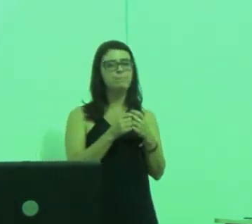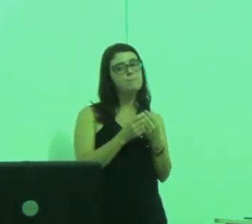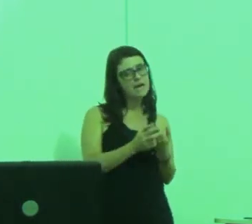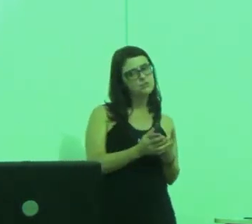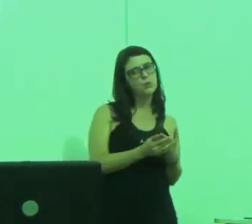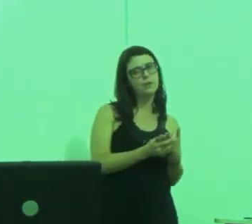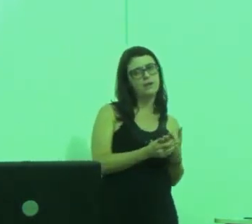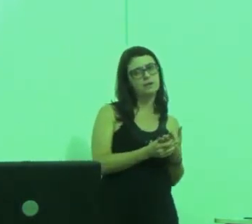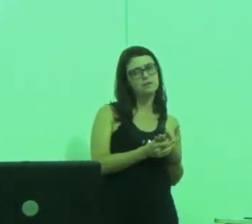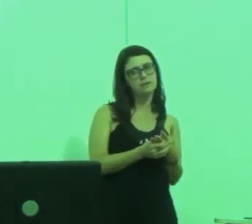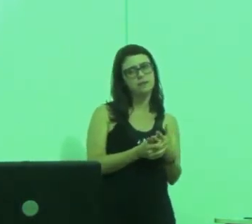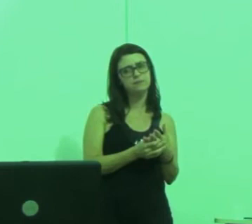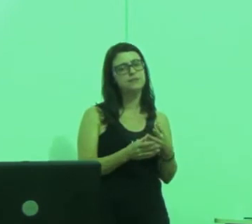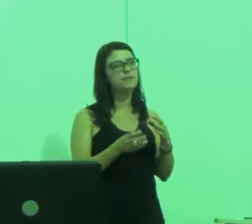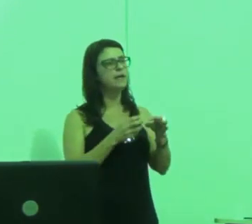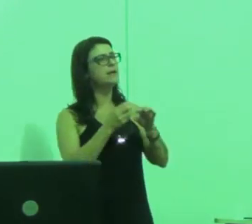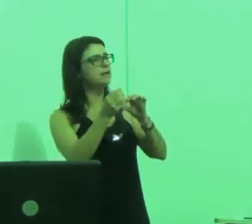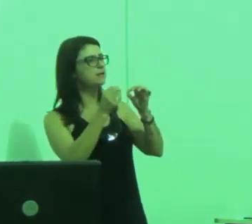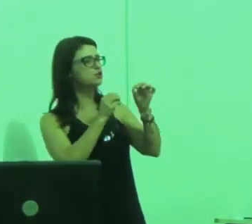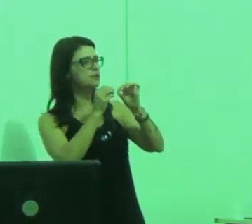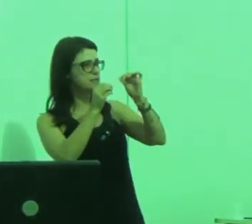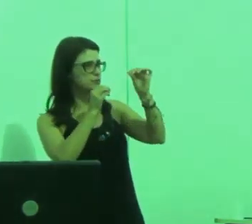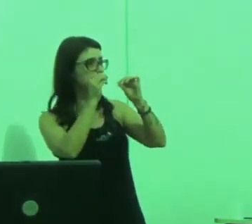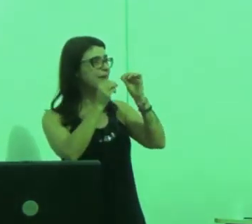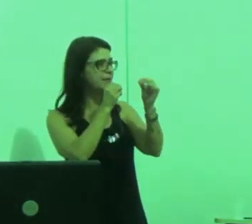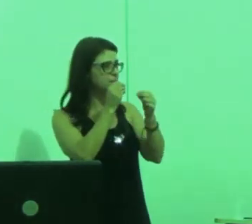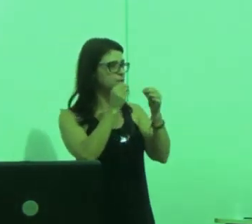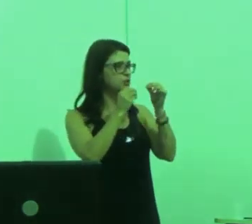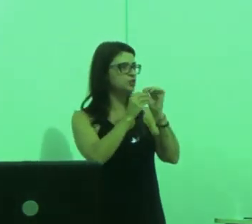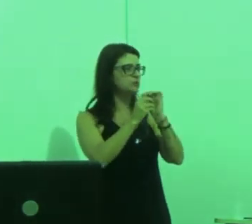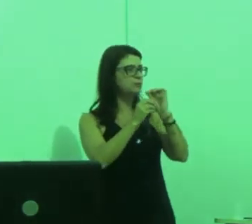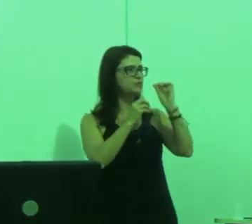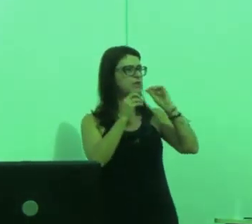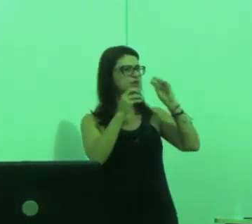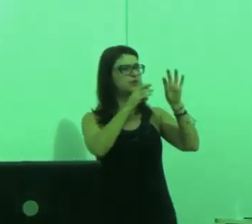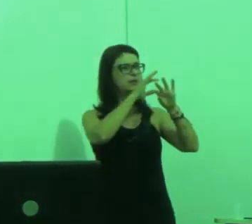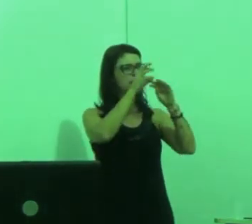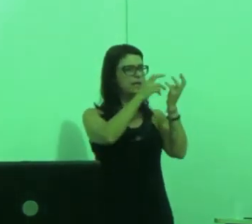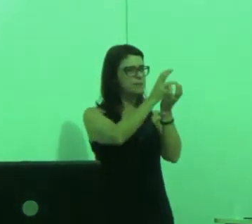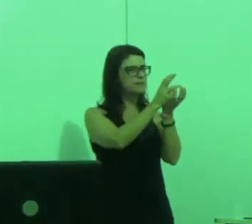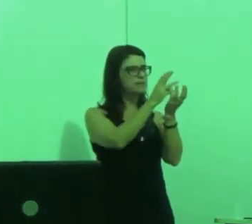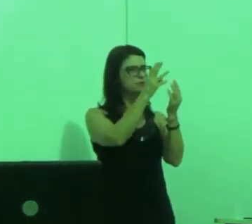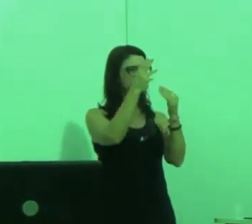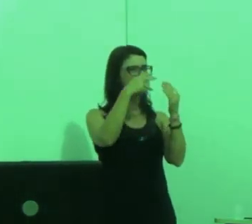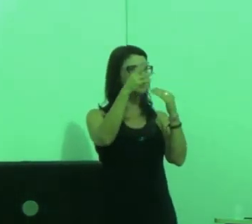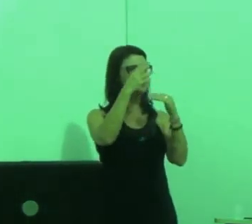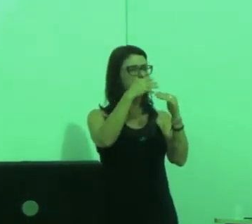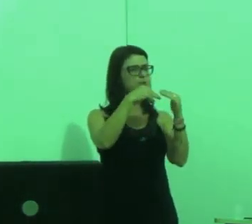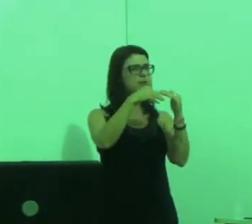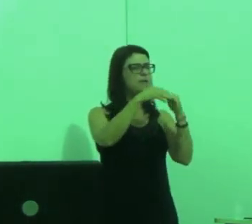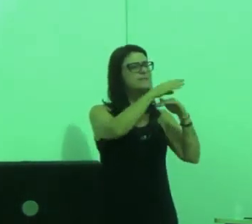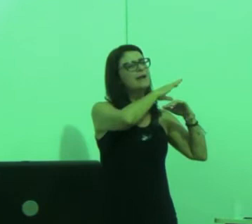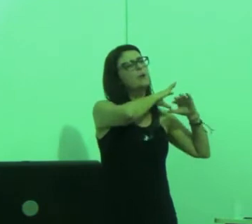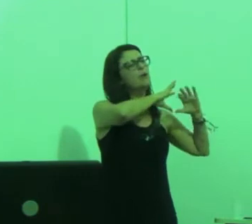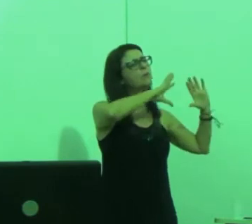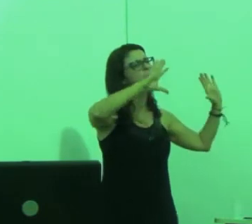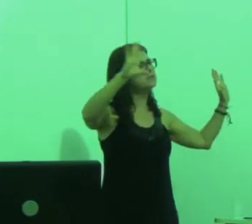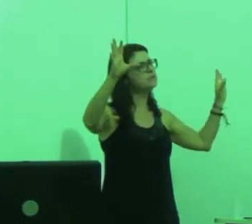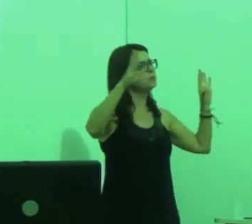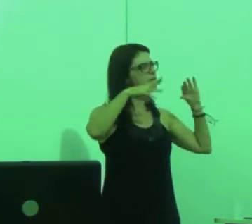mais complexa, né, que era de dessa brinquedo, o personagem era apresentado de um jeito e, sei lá, como é romance, de repente